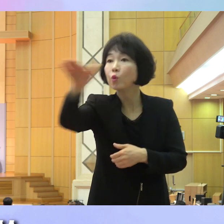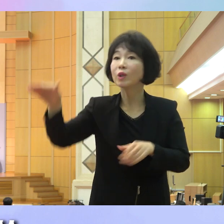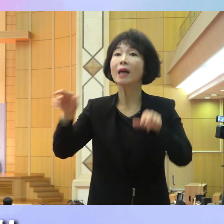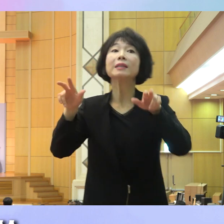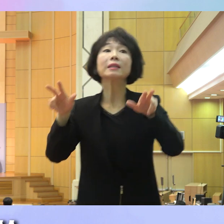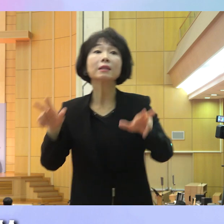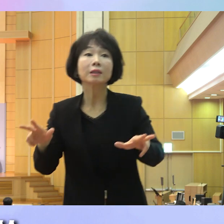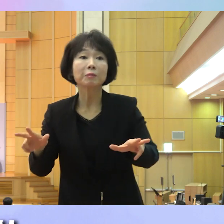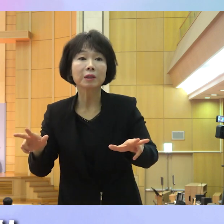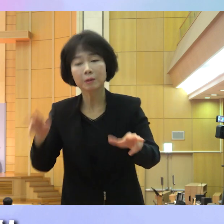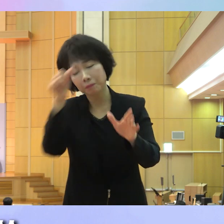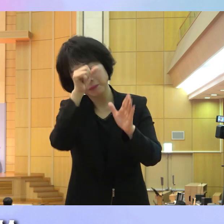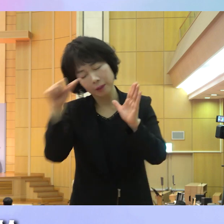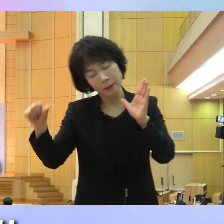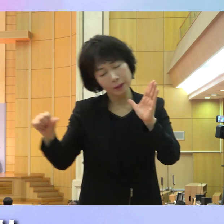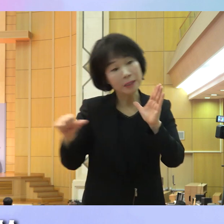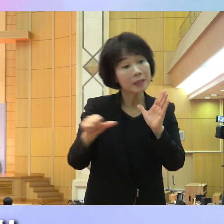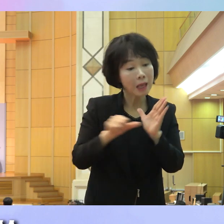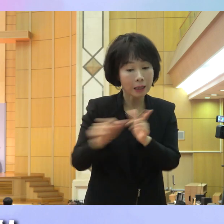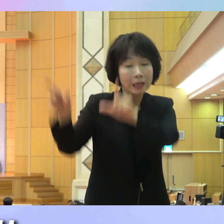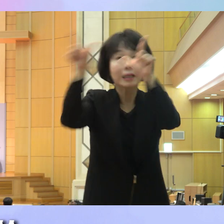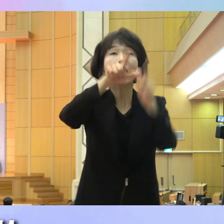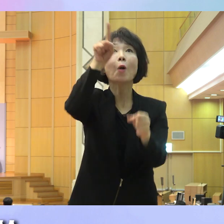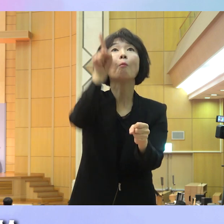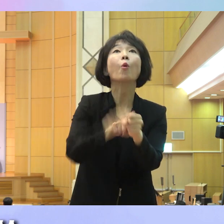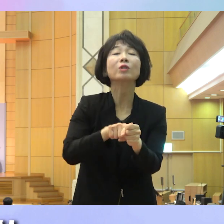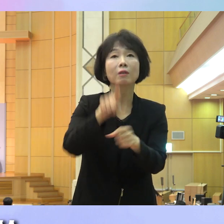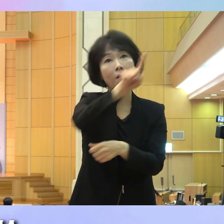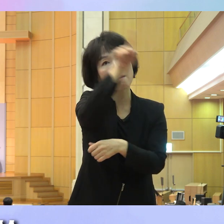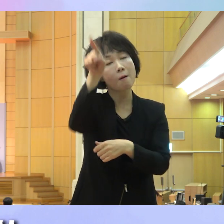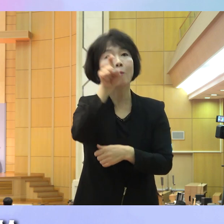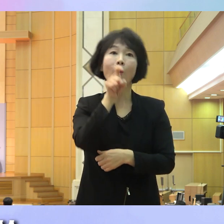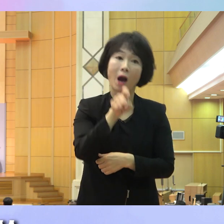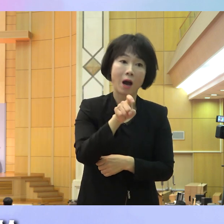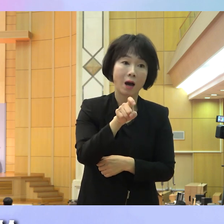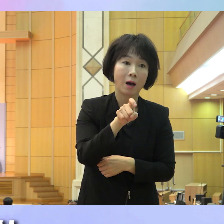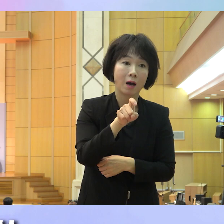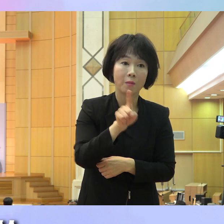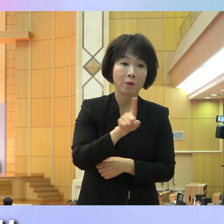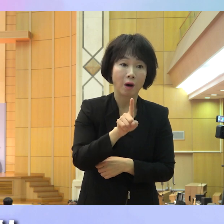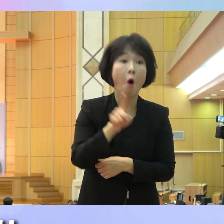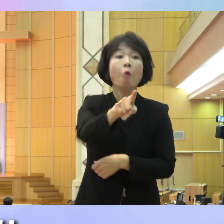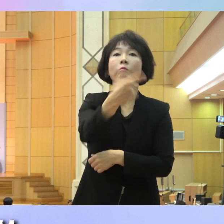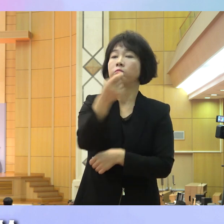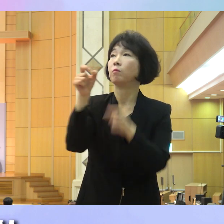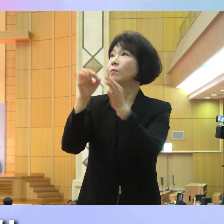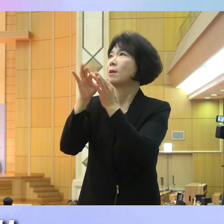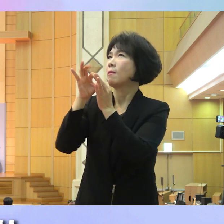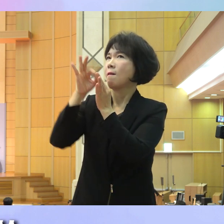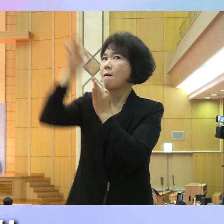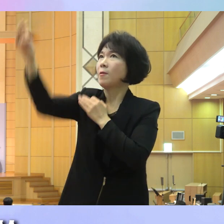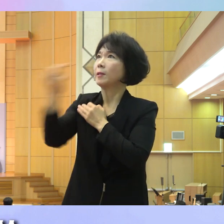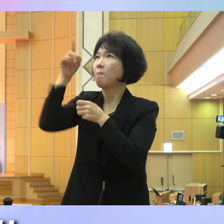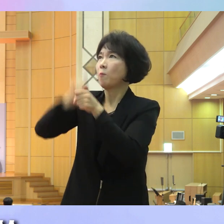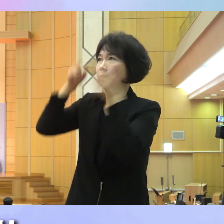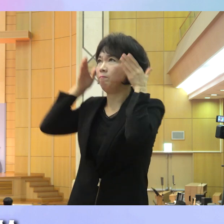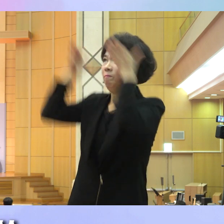지금 인생이 영생을 위해 사는 것이니까 내가 인생을 살면서 내